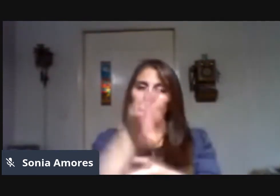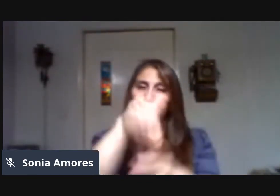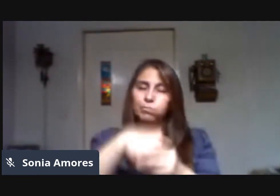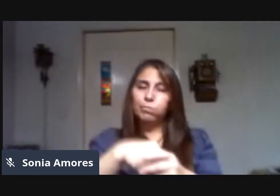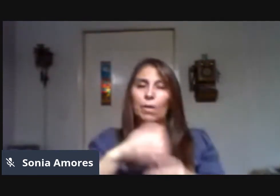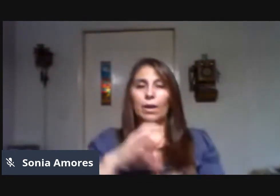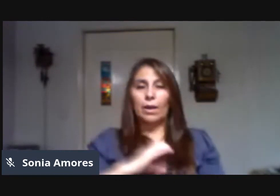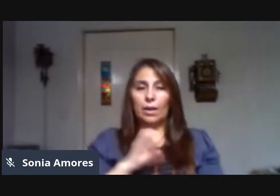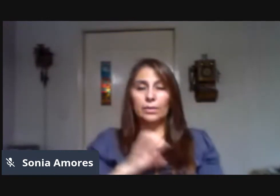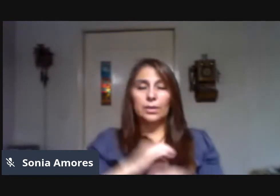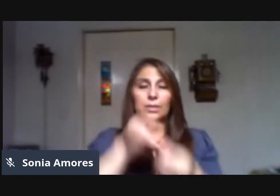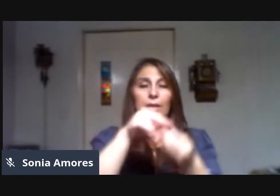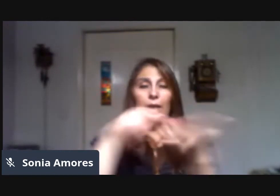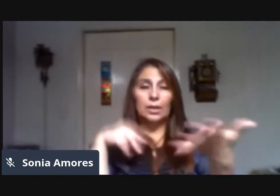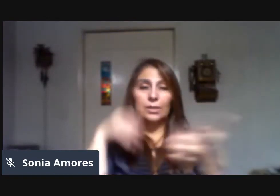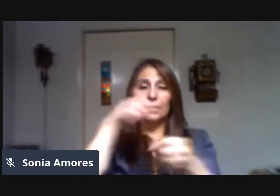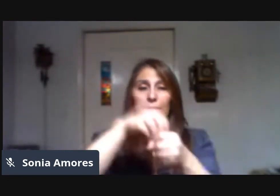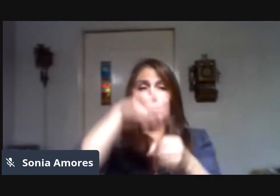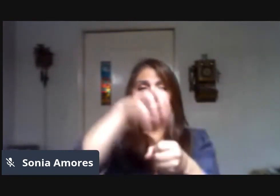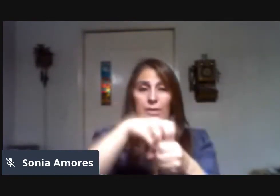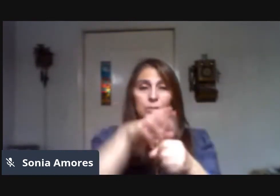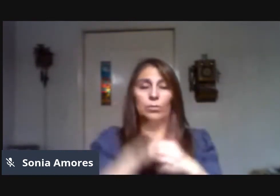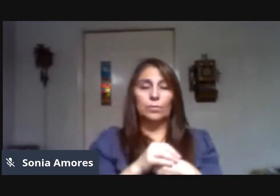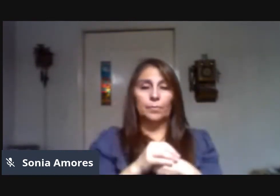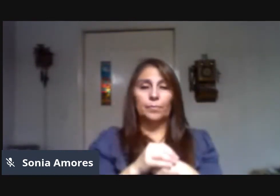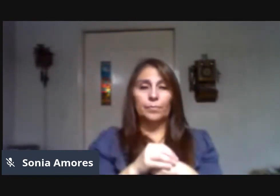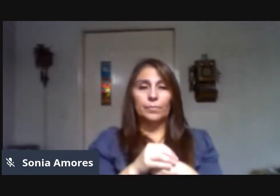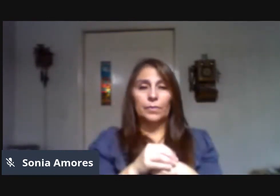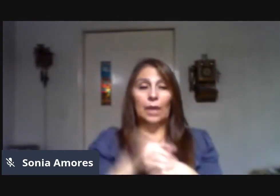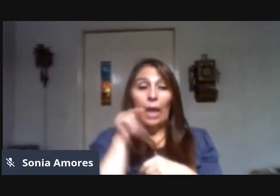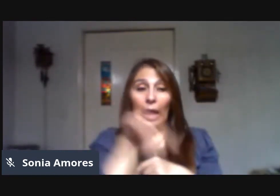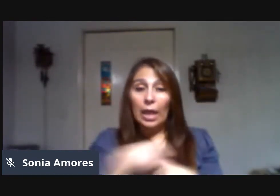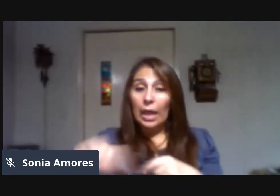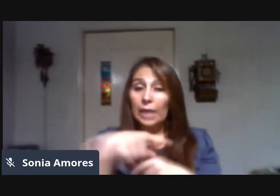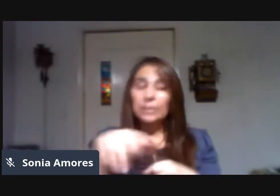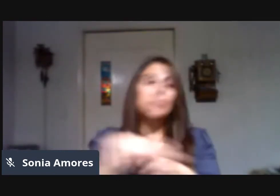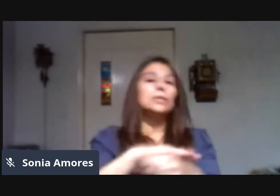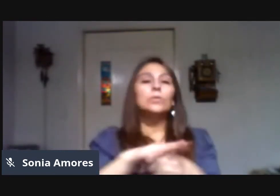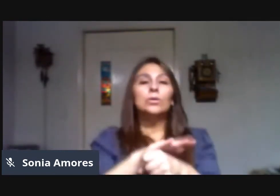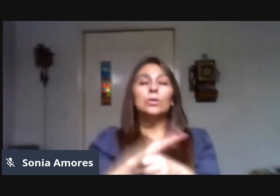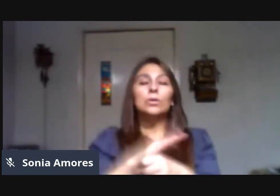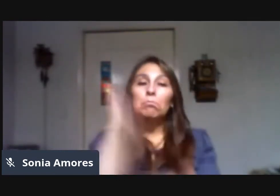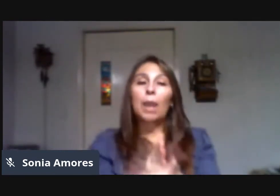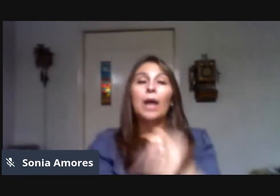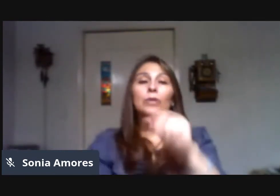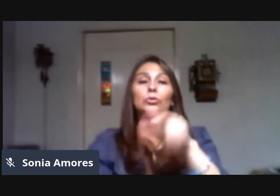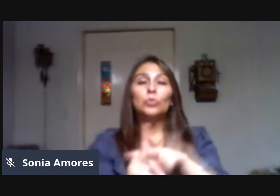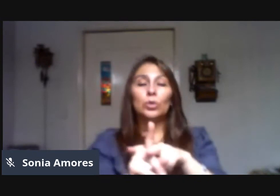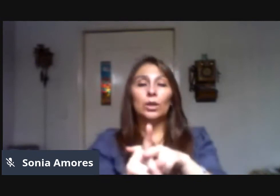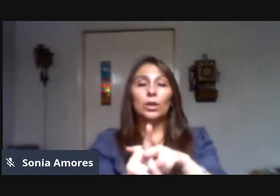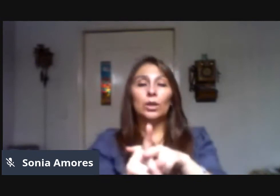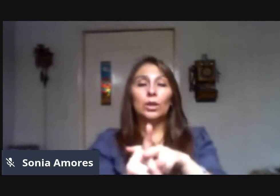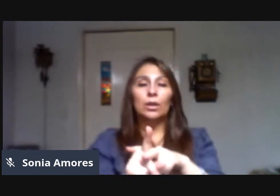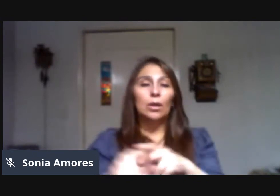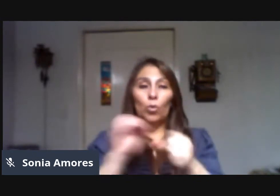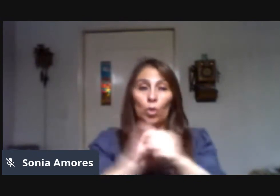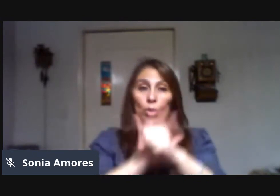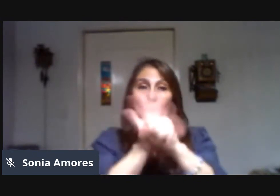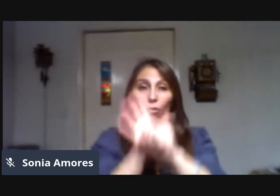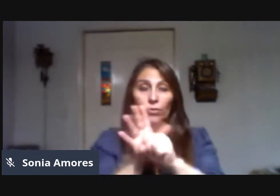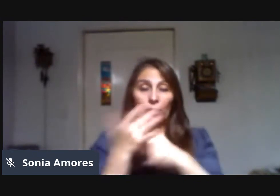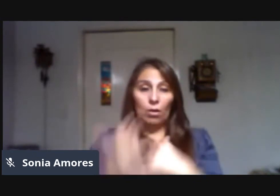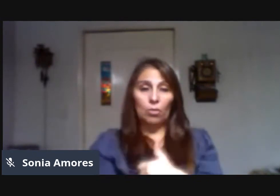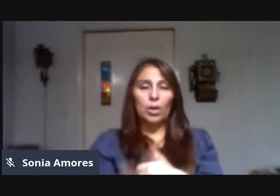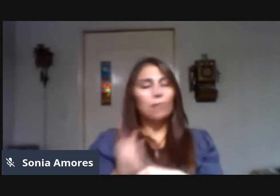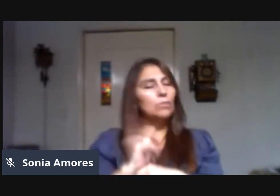crisis civilizatoria, que no son generados por el por la pandemia, sino que vienen en un acumulado en la historia